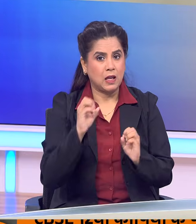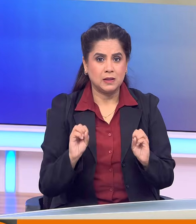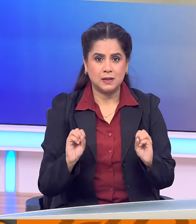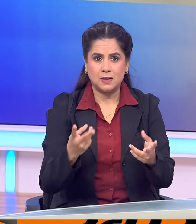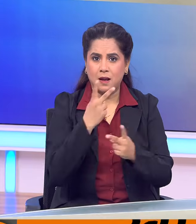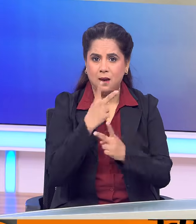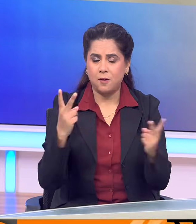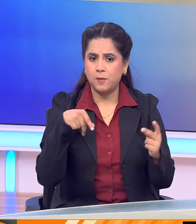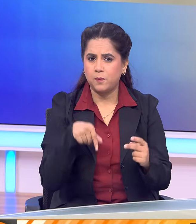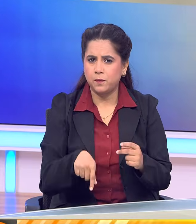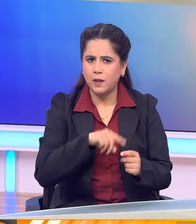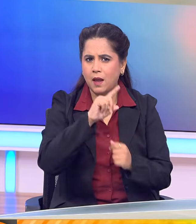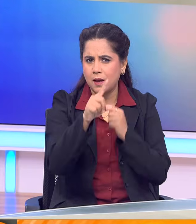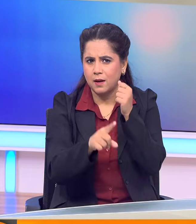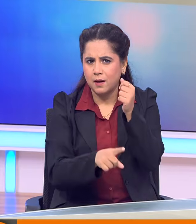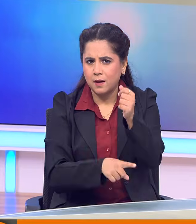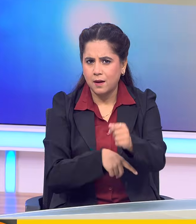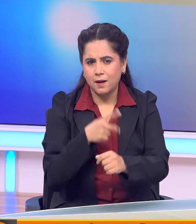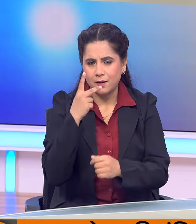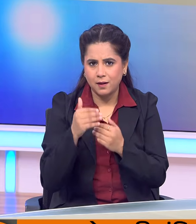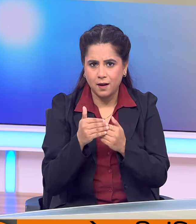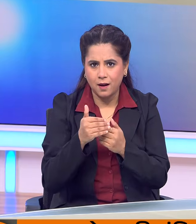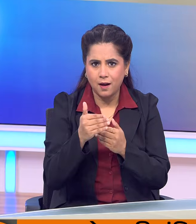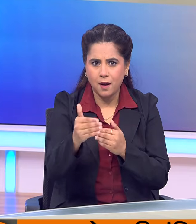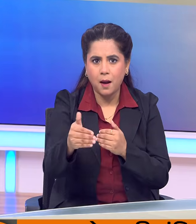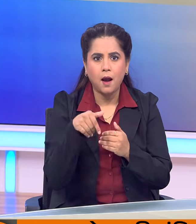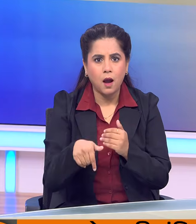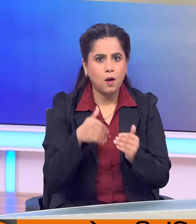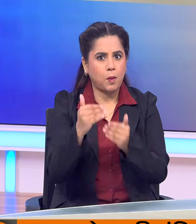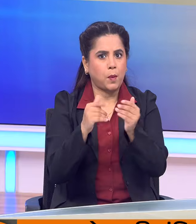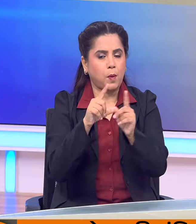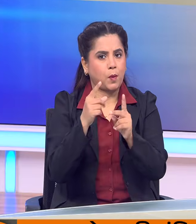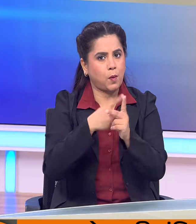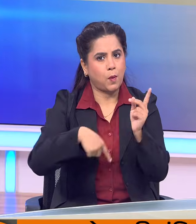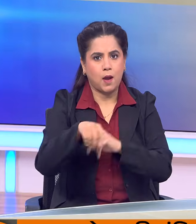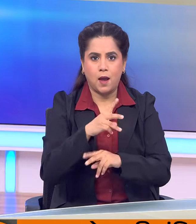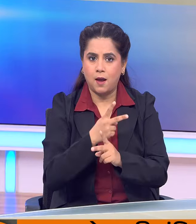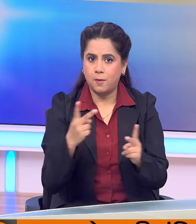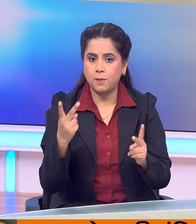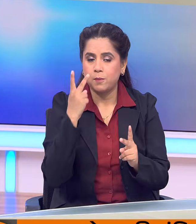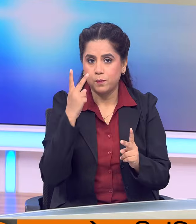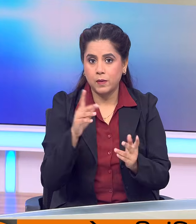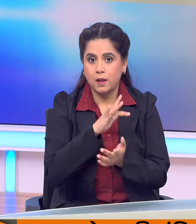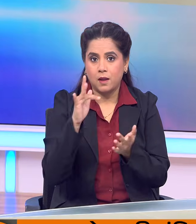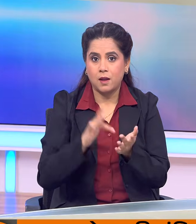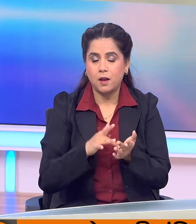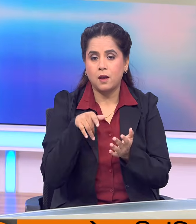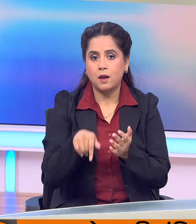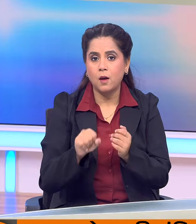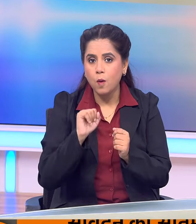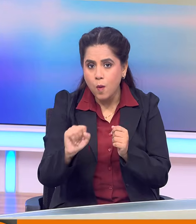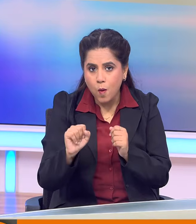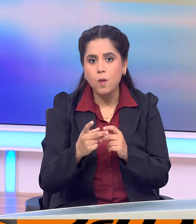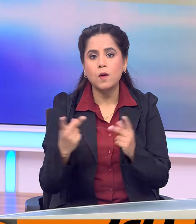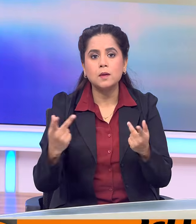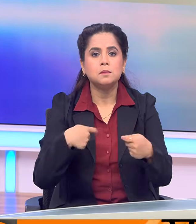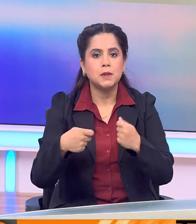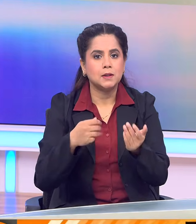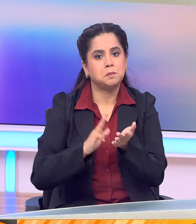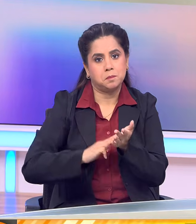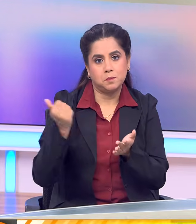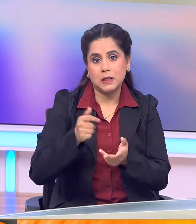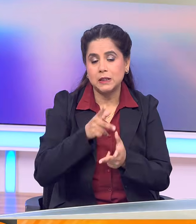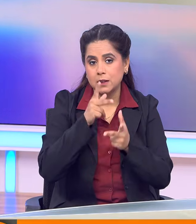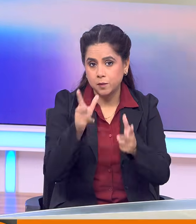को अंतिम रूप देने की दिशा में तेजी से आगे बढ़ रहे हैं। केंद्रीय वाणिज्य मंत्री पीयूष गोयल ने